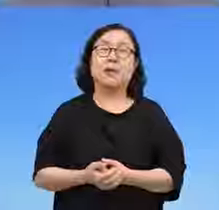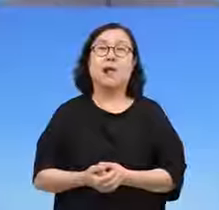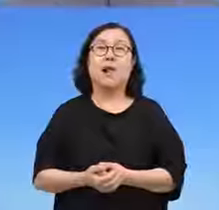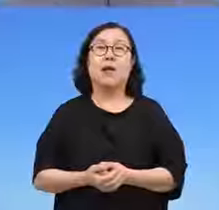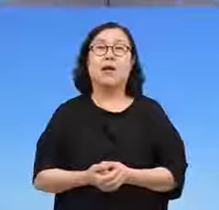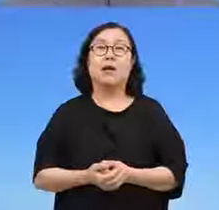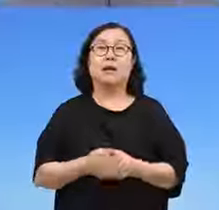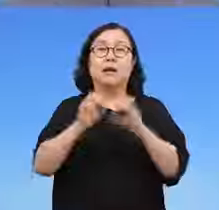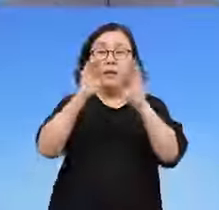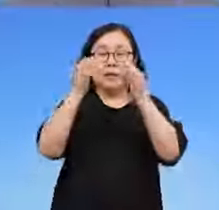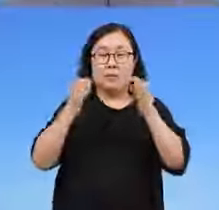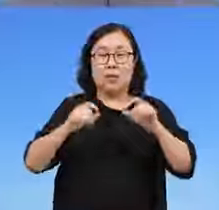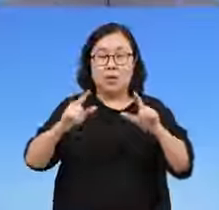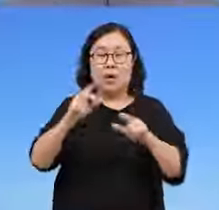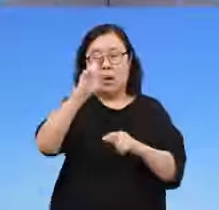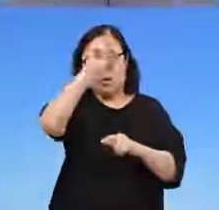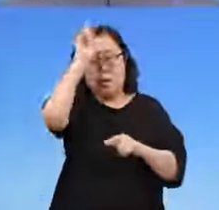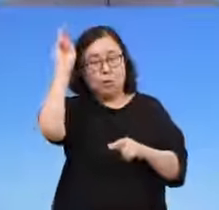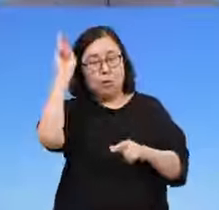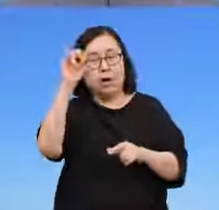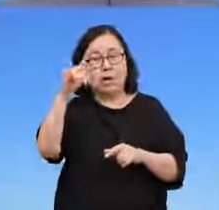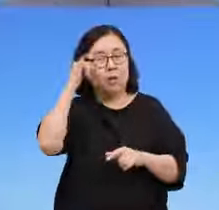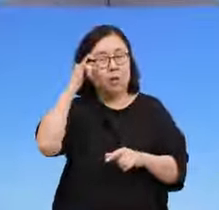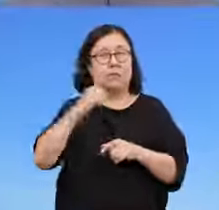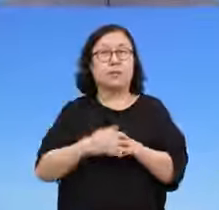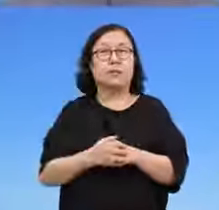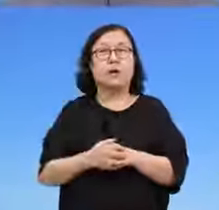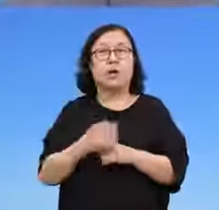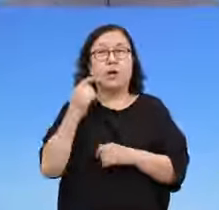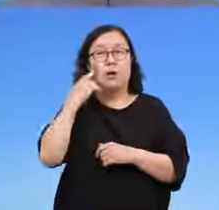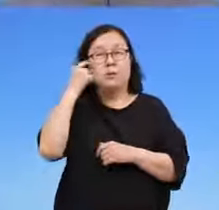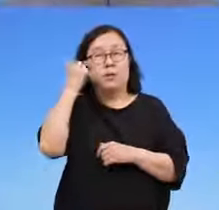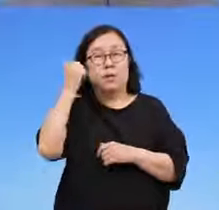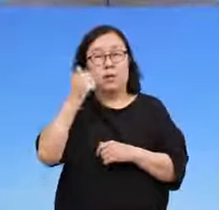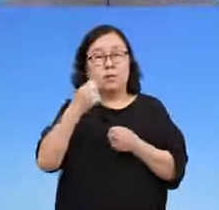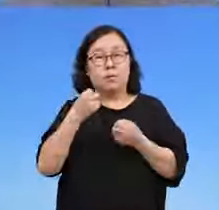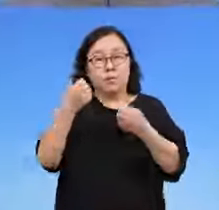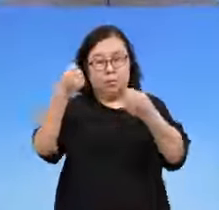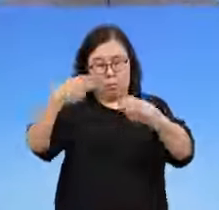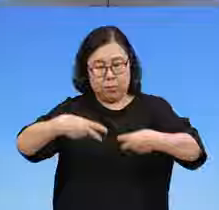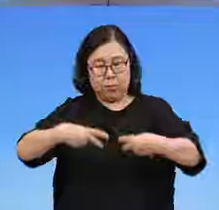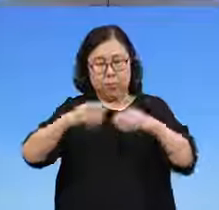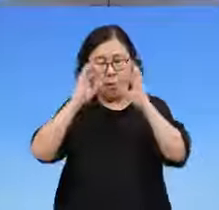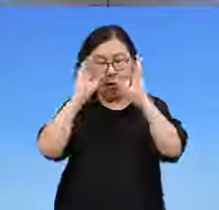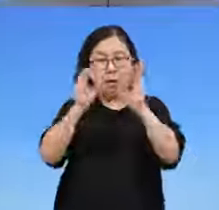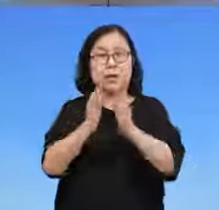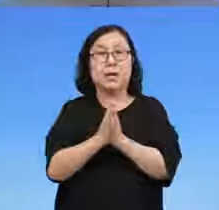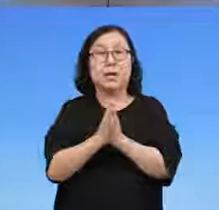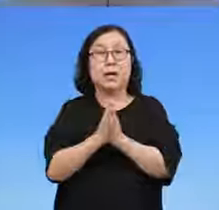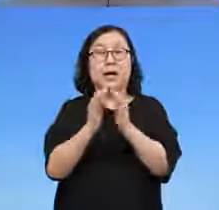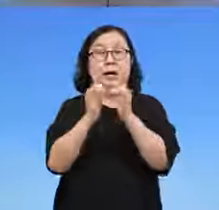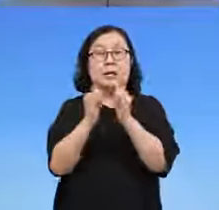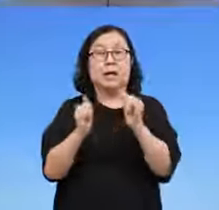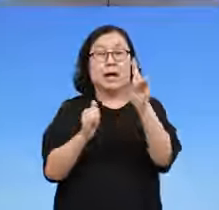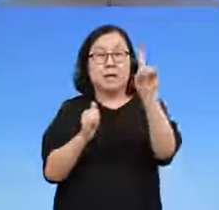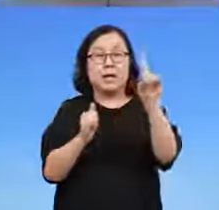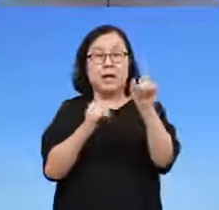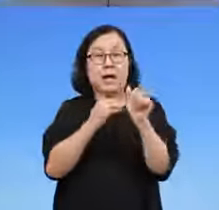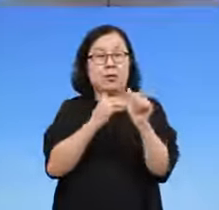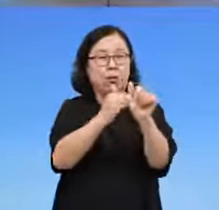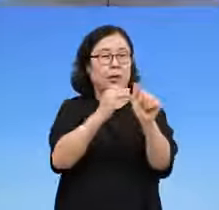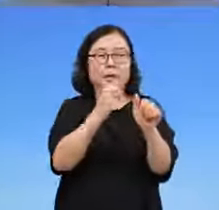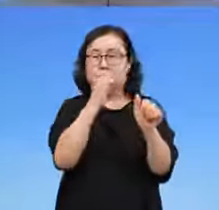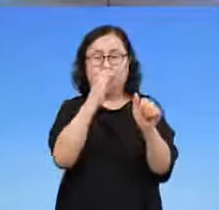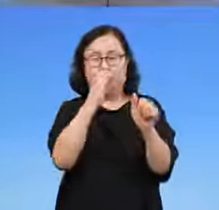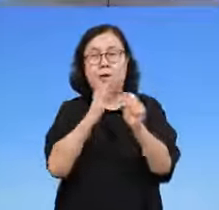금요일 오후에 그 대표이사님이 또 전화를 주셨어요. 목사님 보내온 걸 보니까 이게 사람 하나